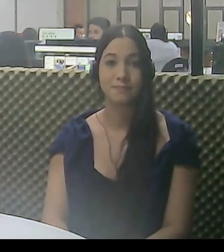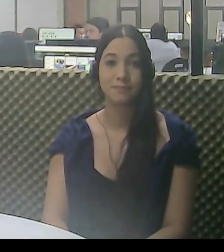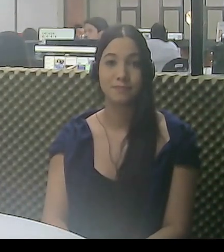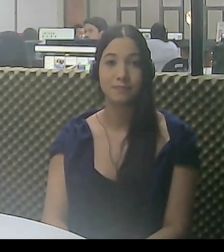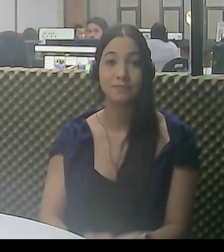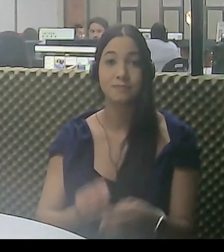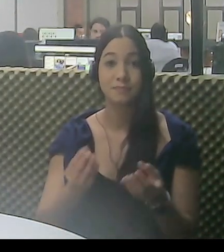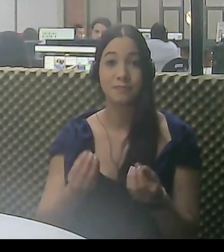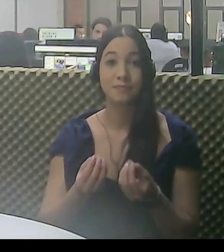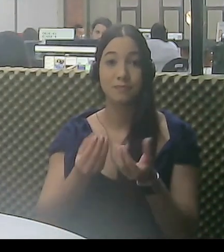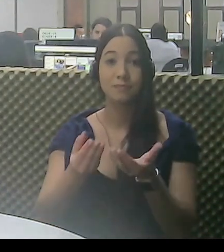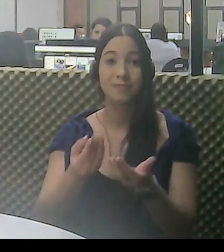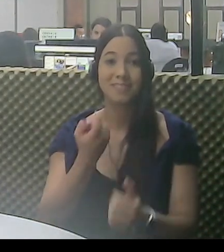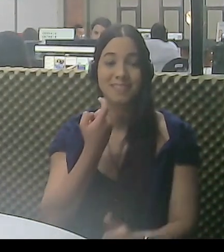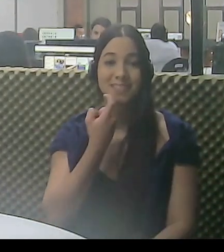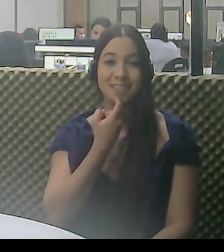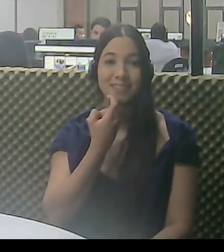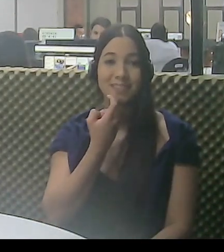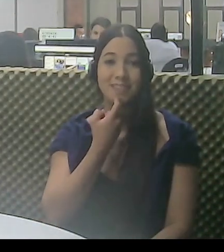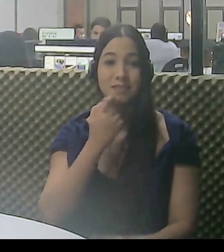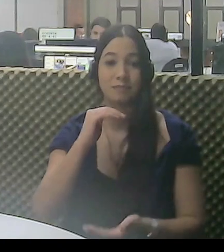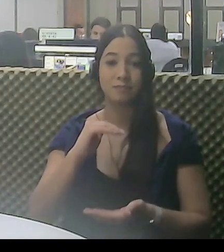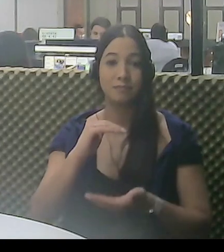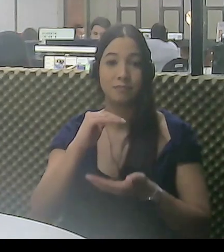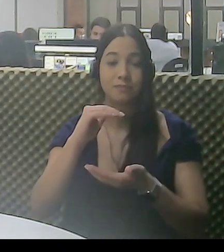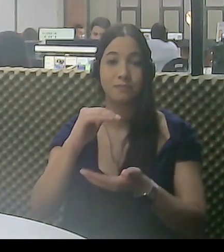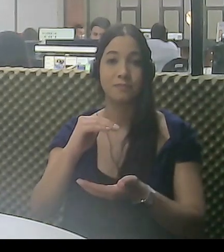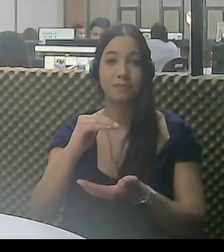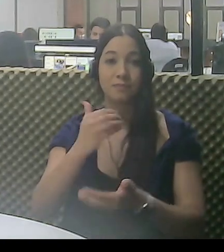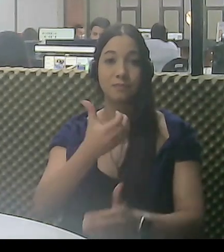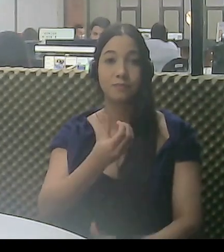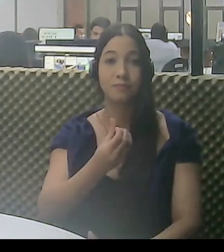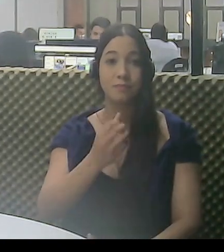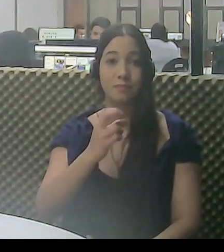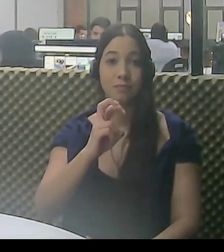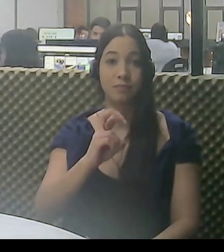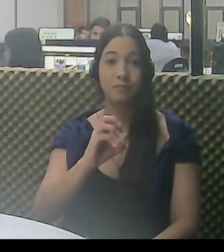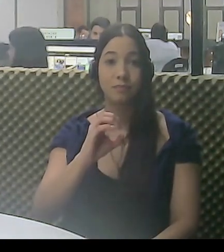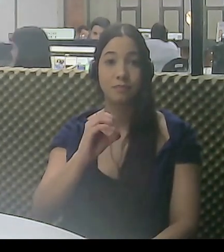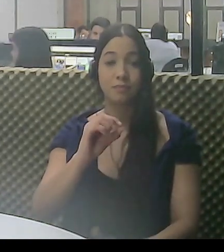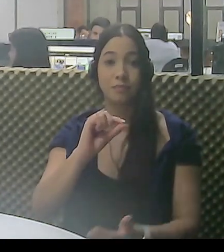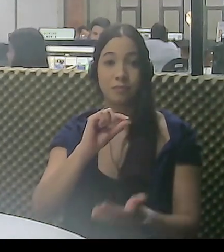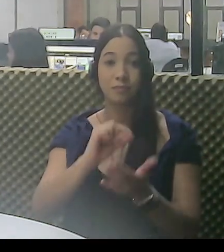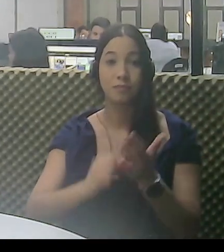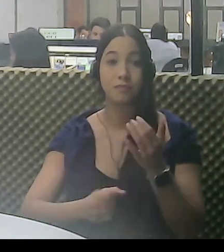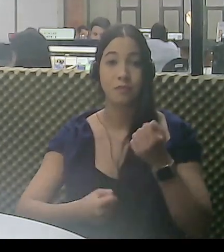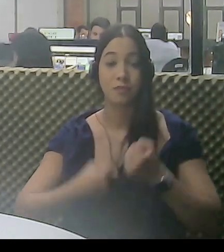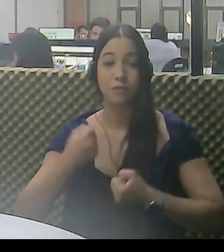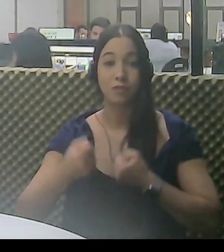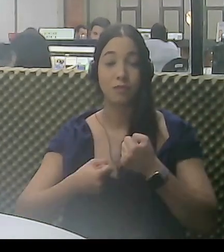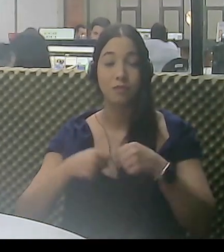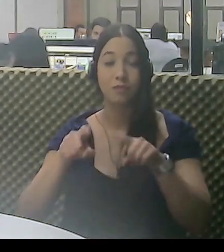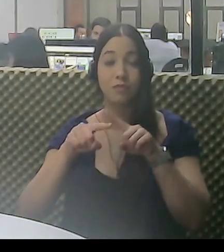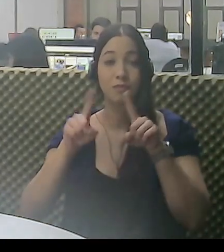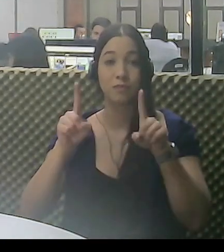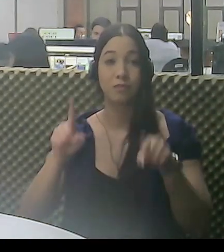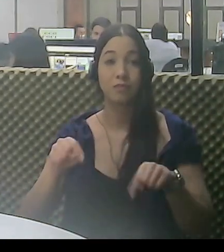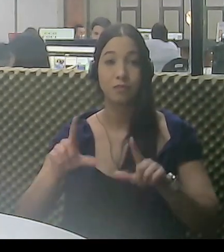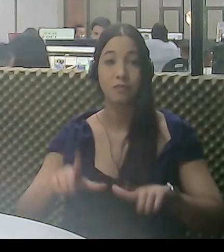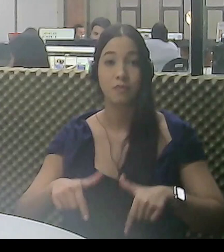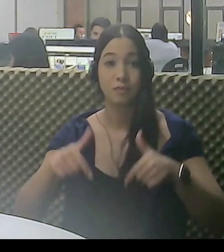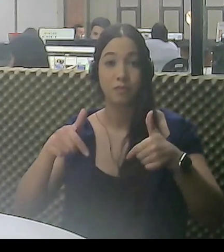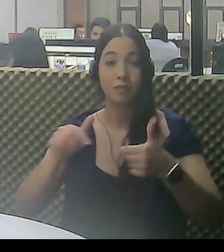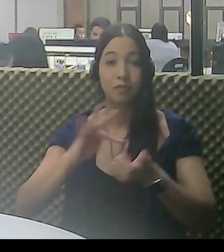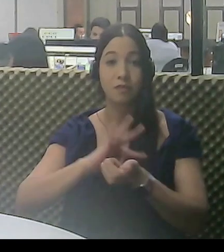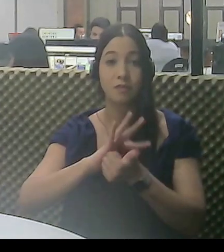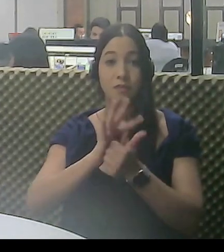Serão entregues nesta sexta-feira os kits dos 650 inscritos na Corrida do Trabalhador, evento promovido pela